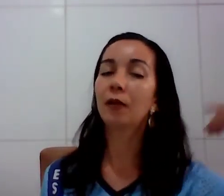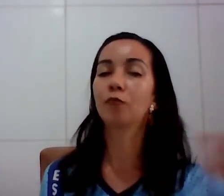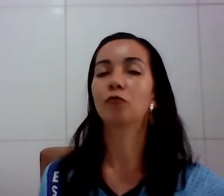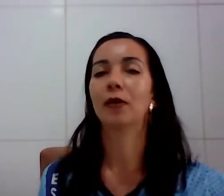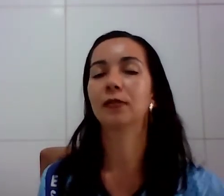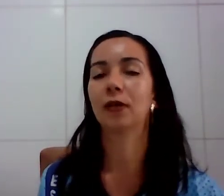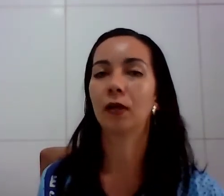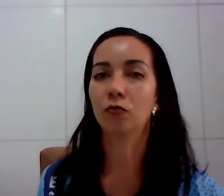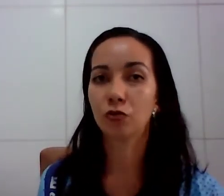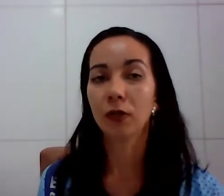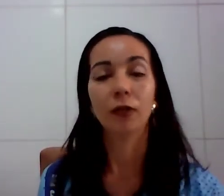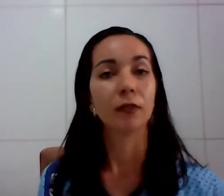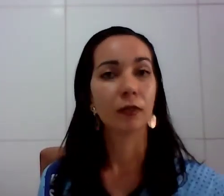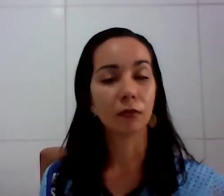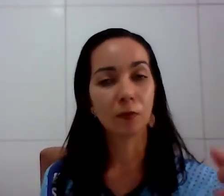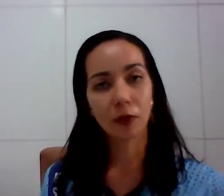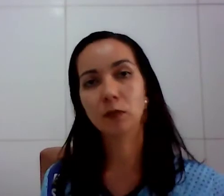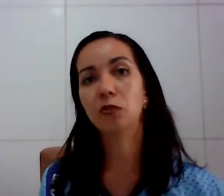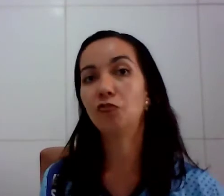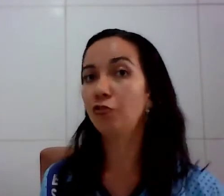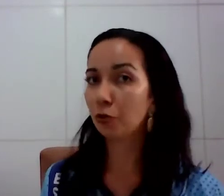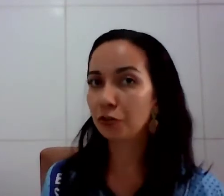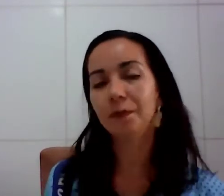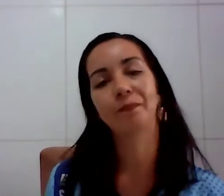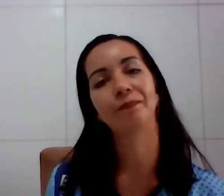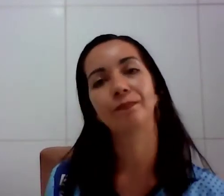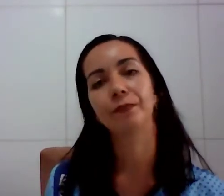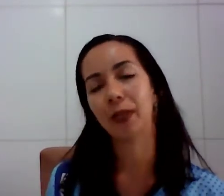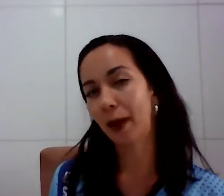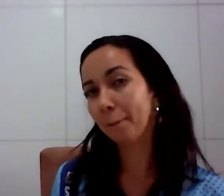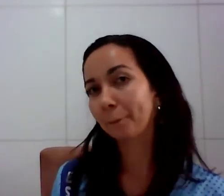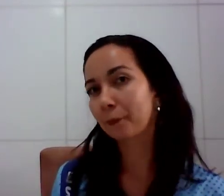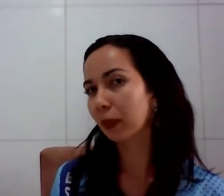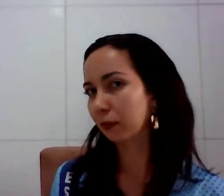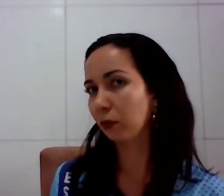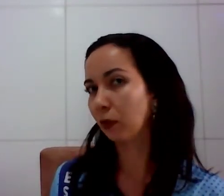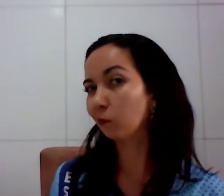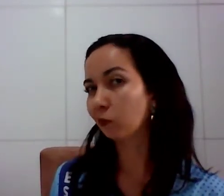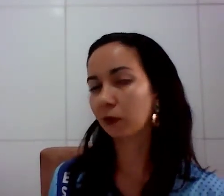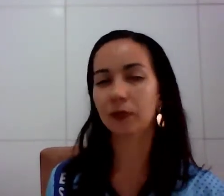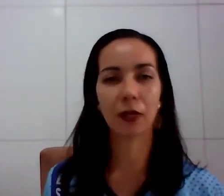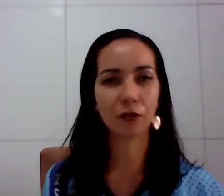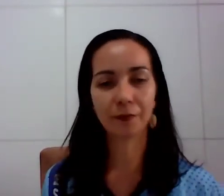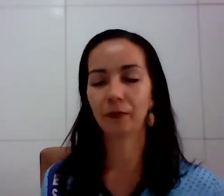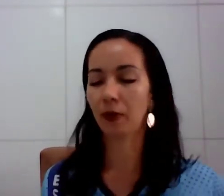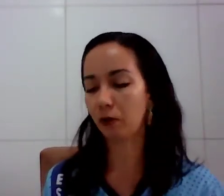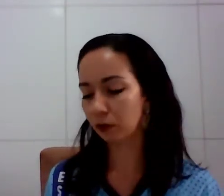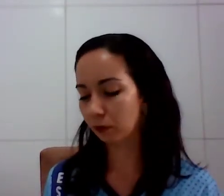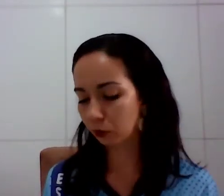tempos passados, são as mesmas de hoje? Será? Sim ou não? O que você acha? É o que nós vamos